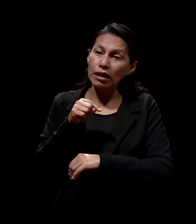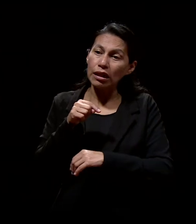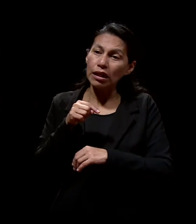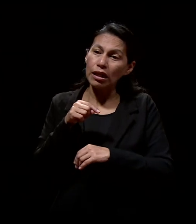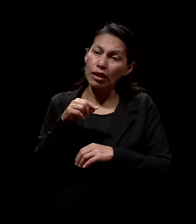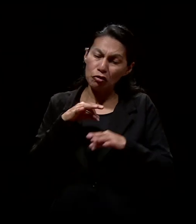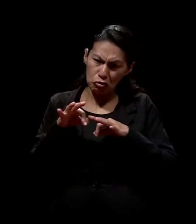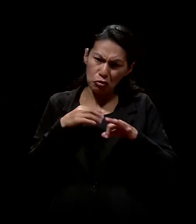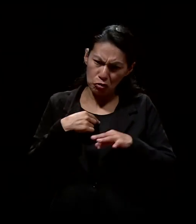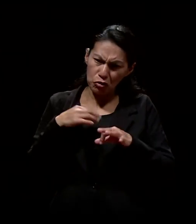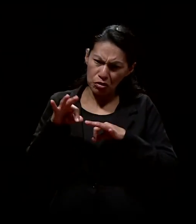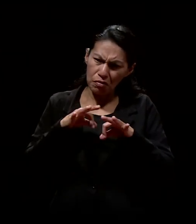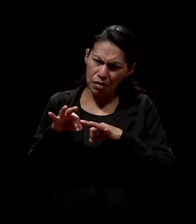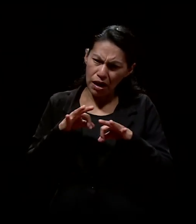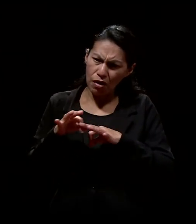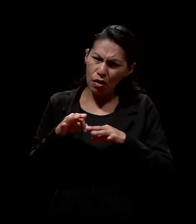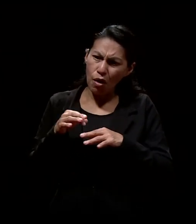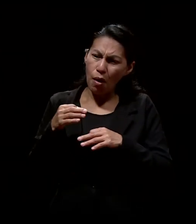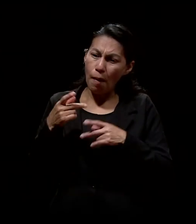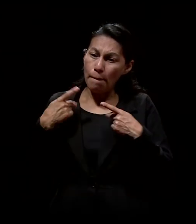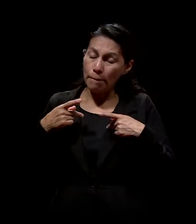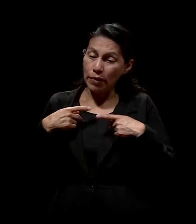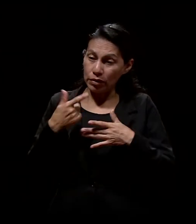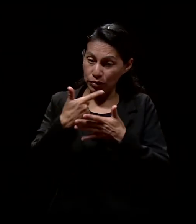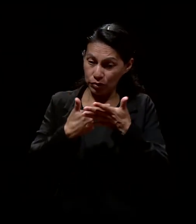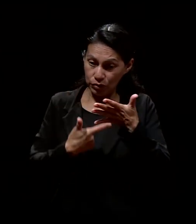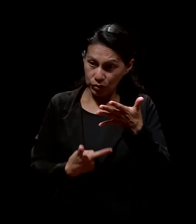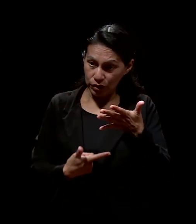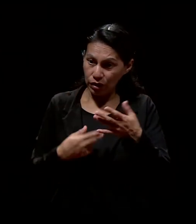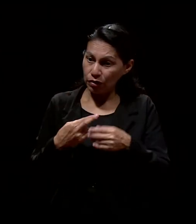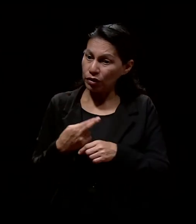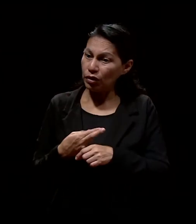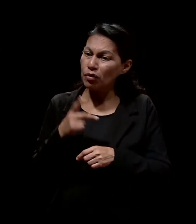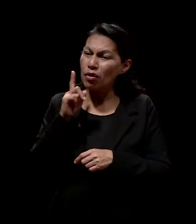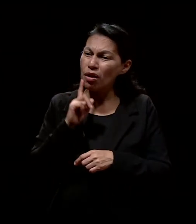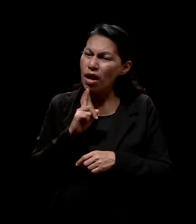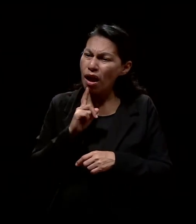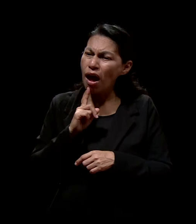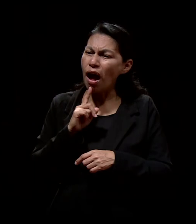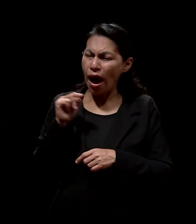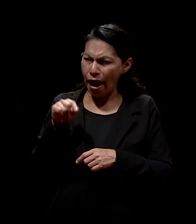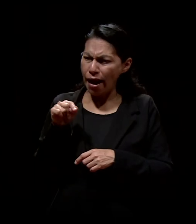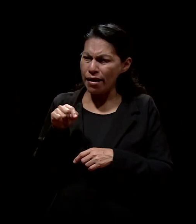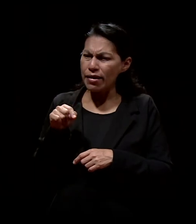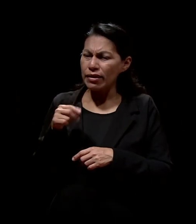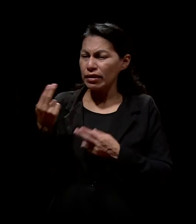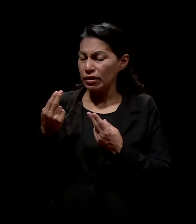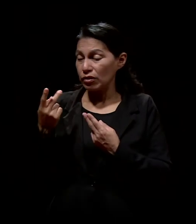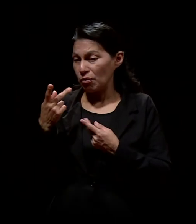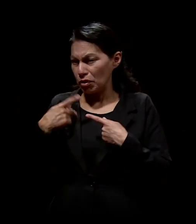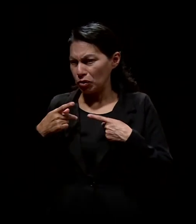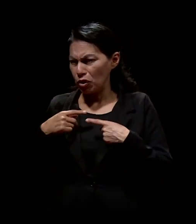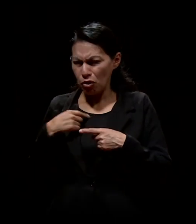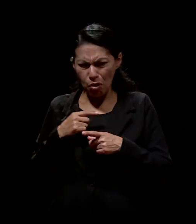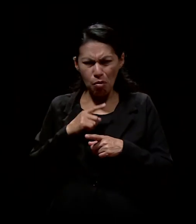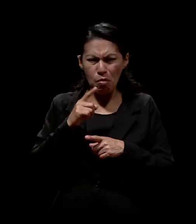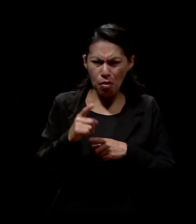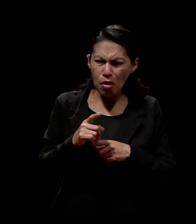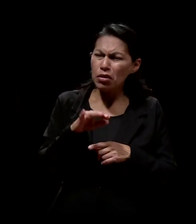la contadora está buscando a alguien que le ayude en una auditoría. Si quieres, puedes venir. Voy con ella y al parecer todo se estaba